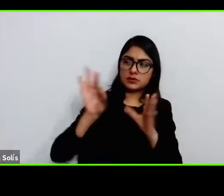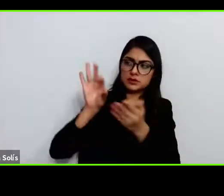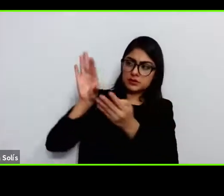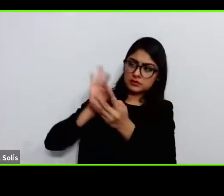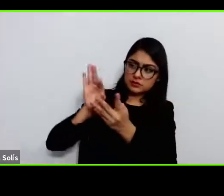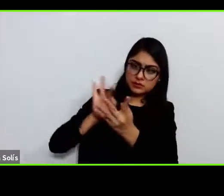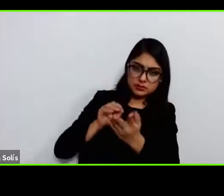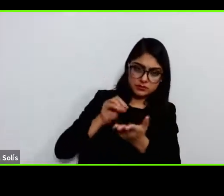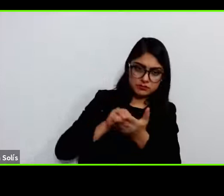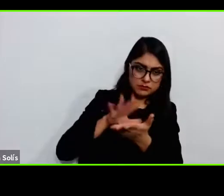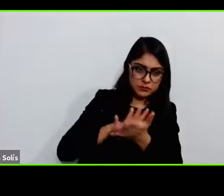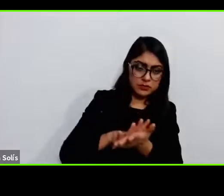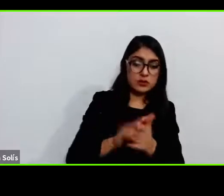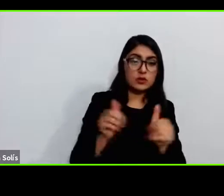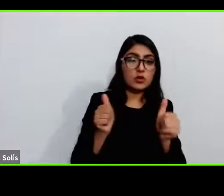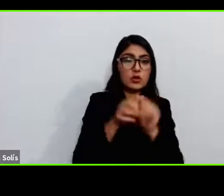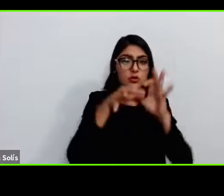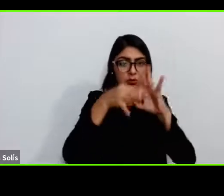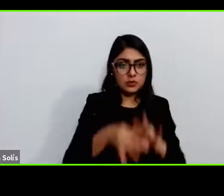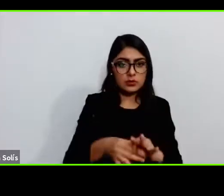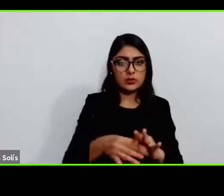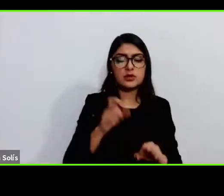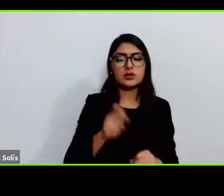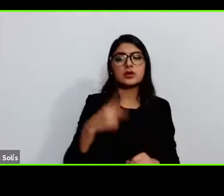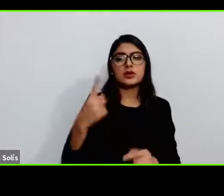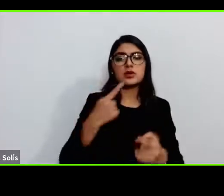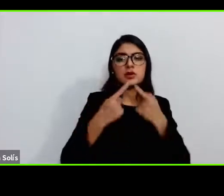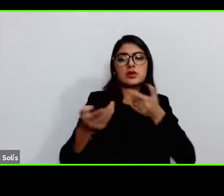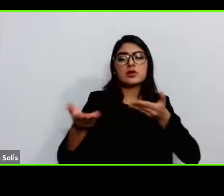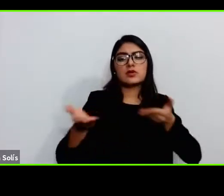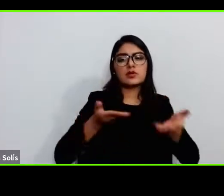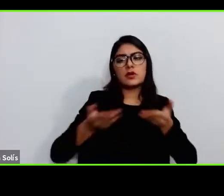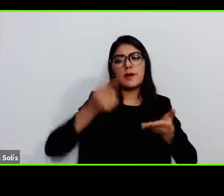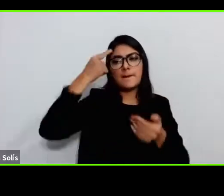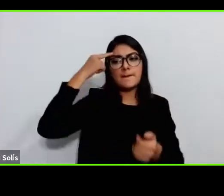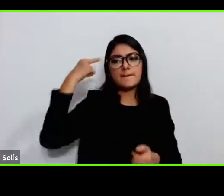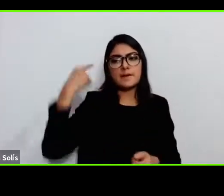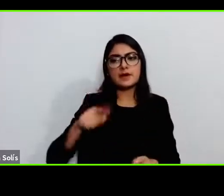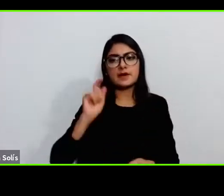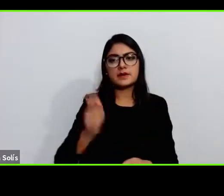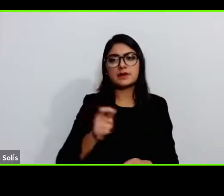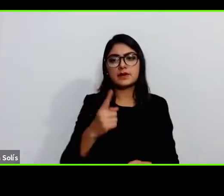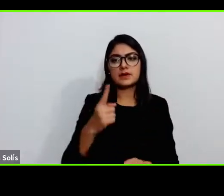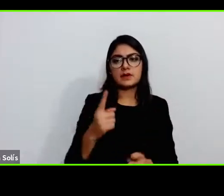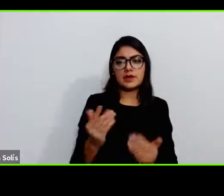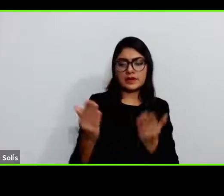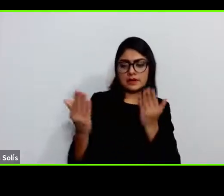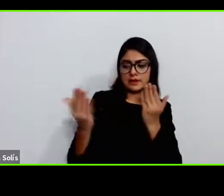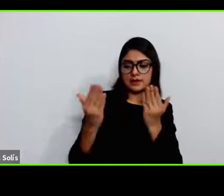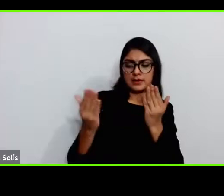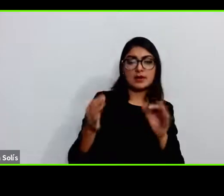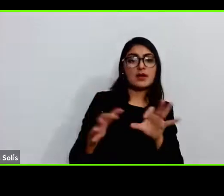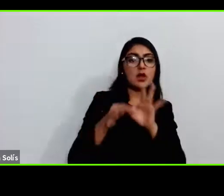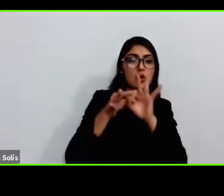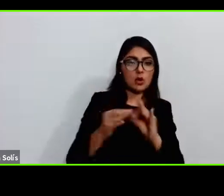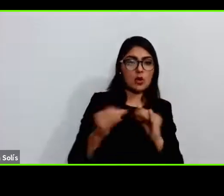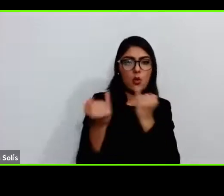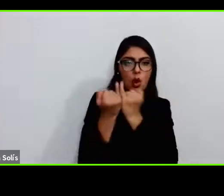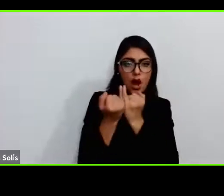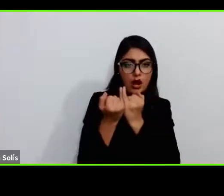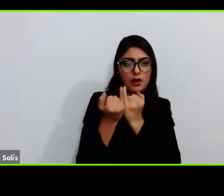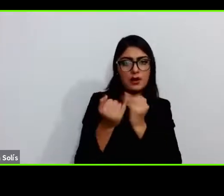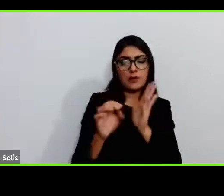considera del diálogo jurisprudencial es lograr la construcción de una identidad común, ¿no? De un derecho común, por ejemplo, un